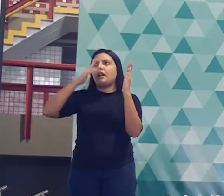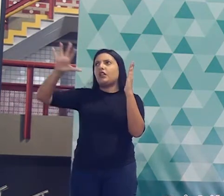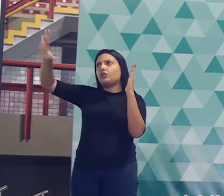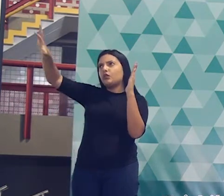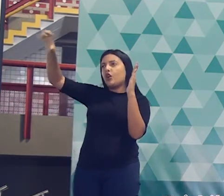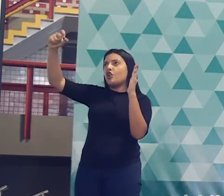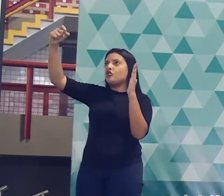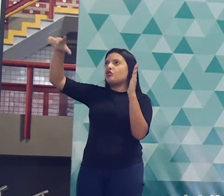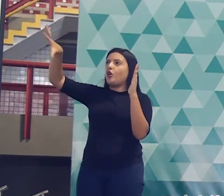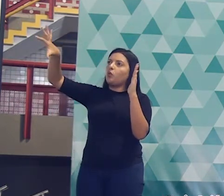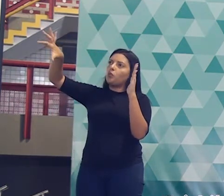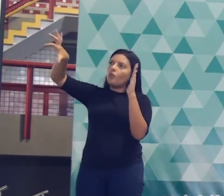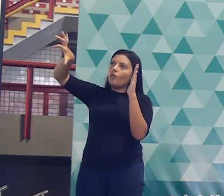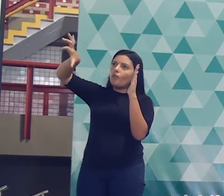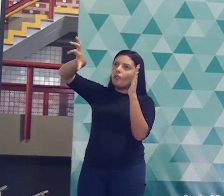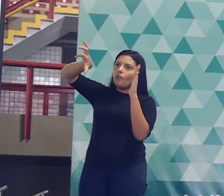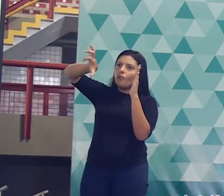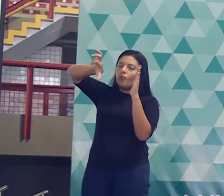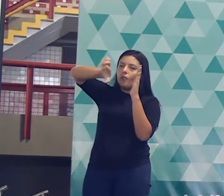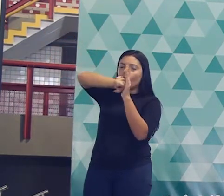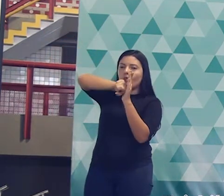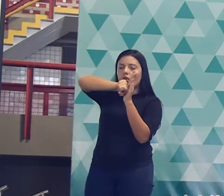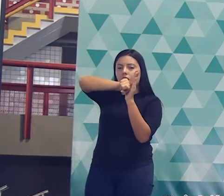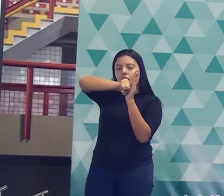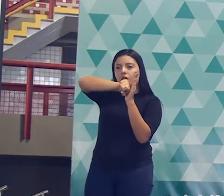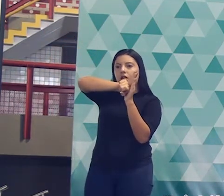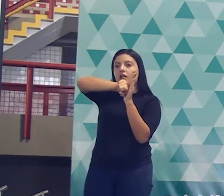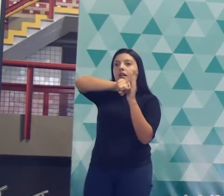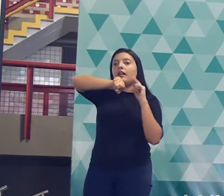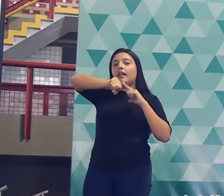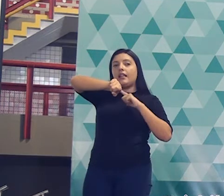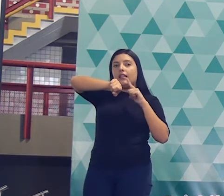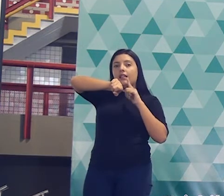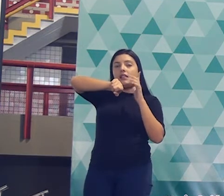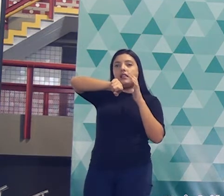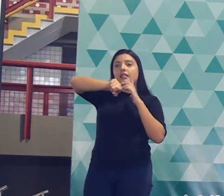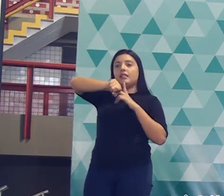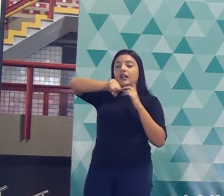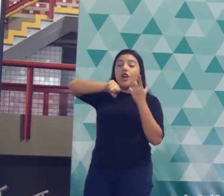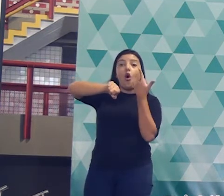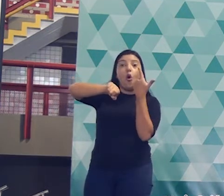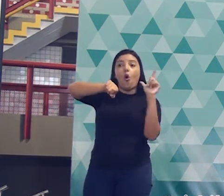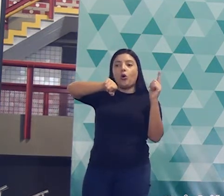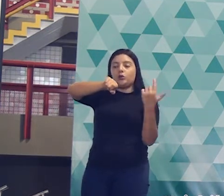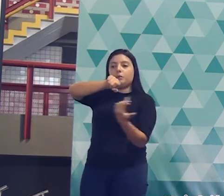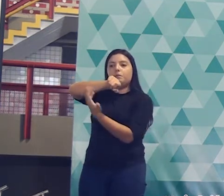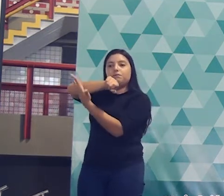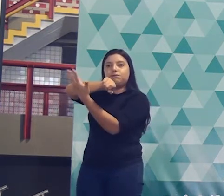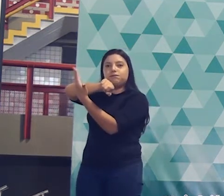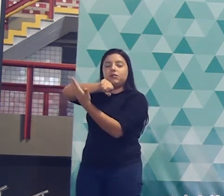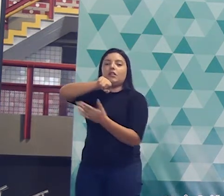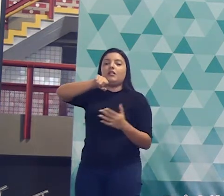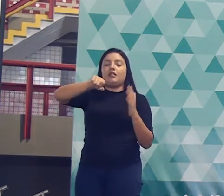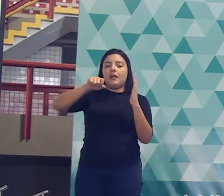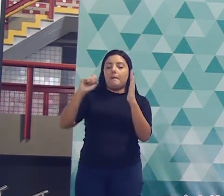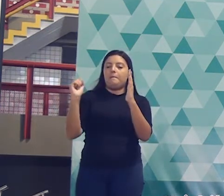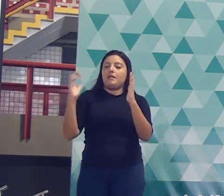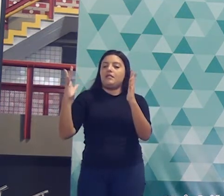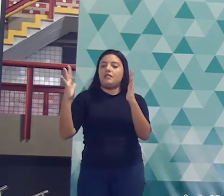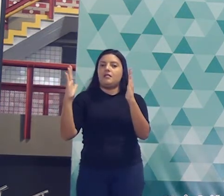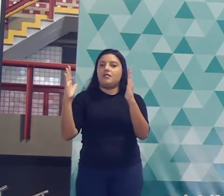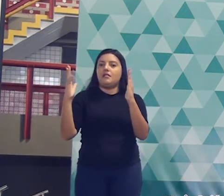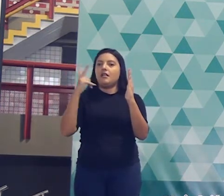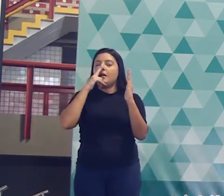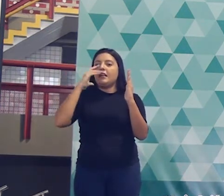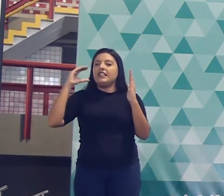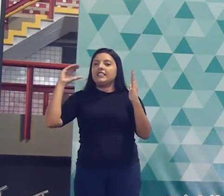Sol, reflete essa energia através do espelho côncavo, ele reflete essa energia,